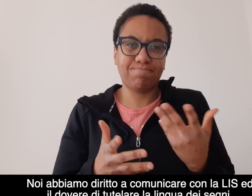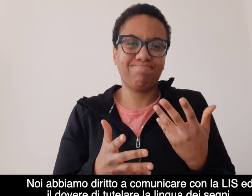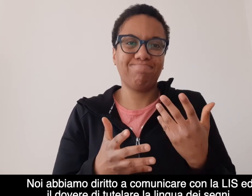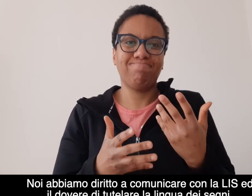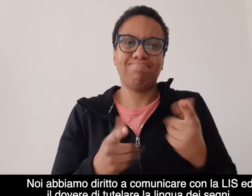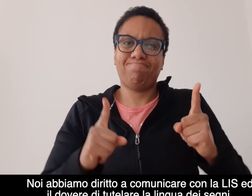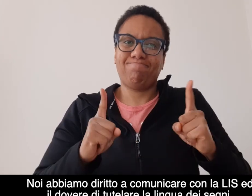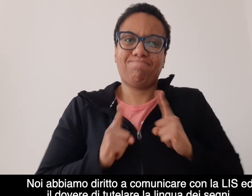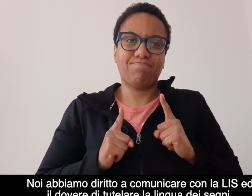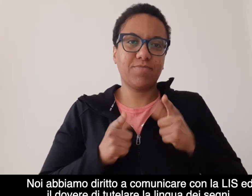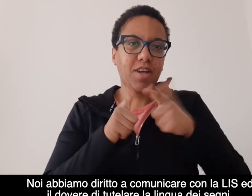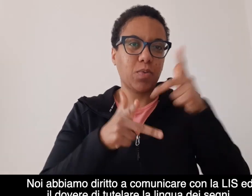di tutelare la nostra lingua